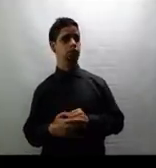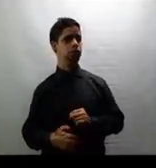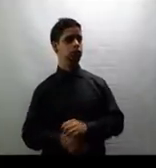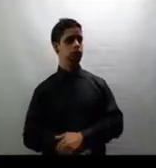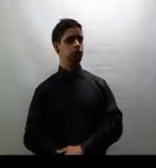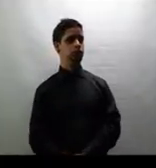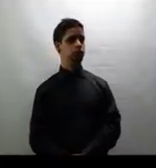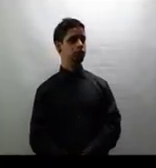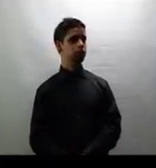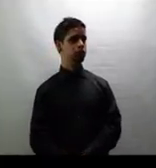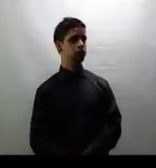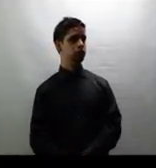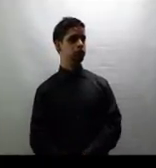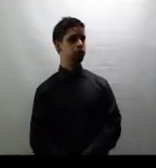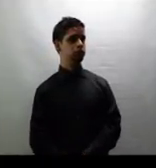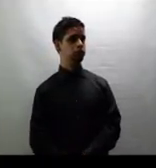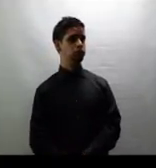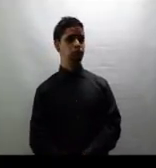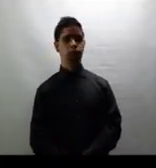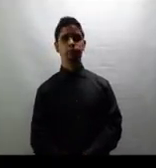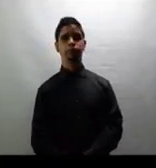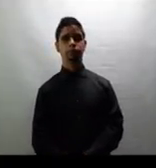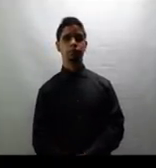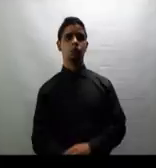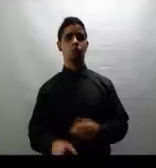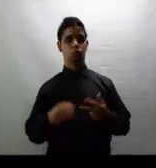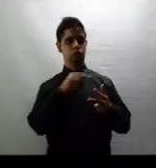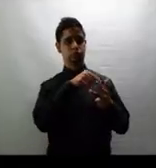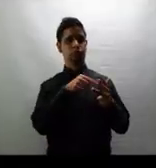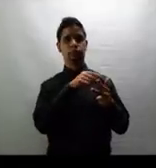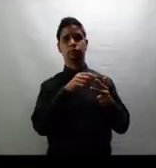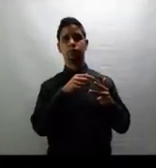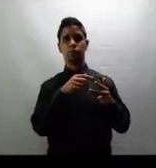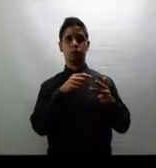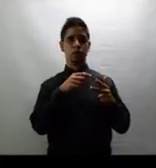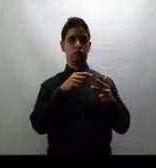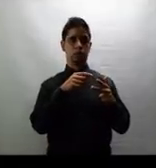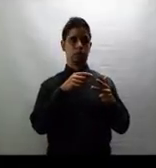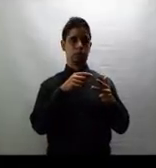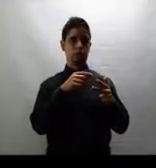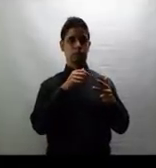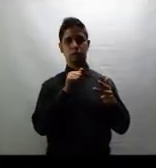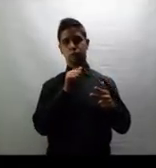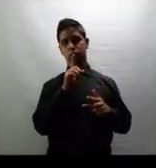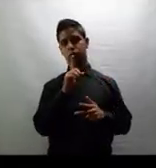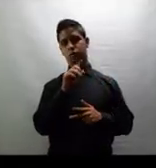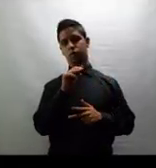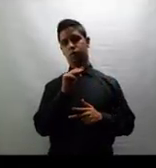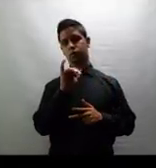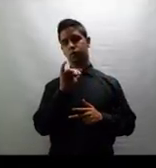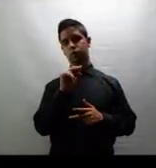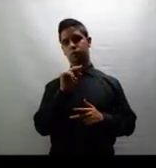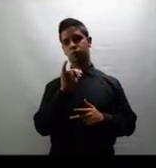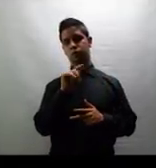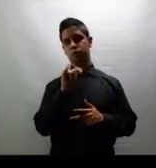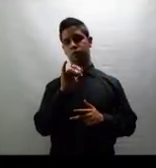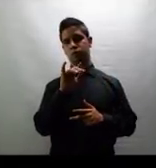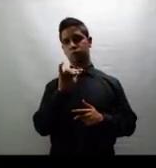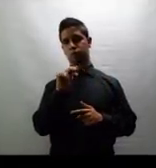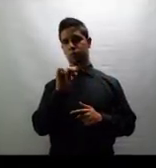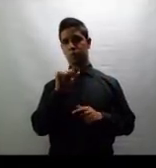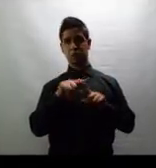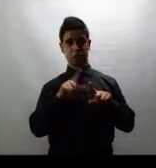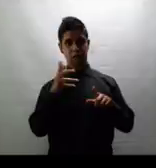23 de 33 de 3 porque es que es lo que pasa ya yo me he dado cuenta de la que javier gente a ver me informa